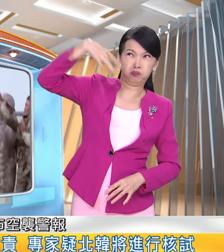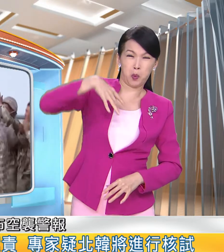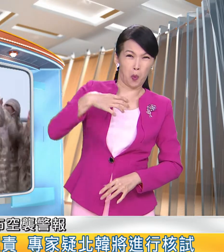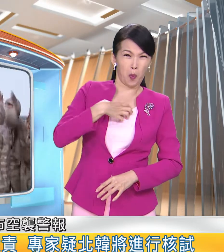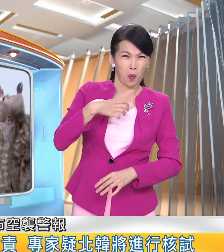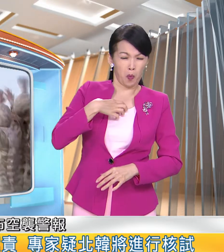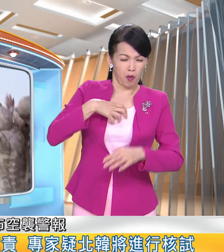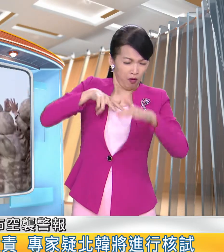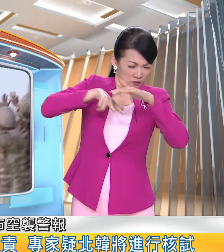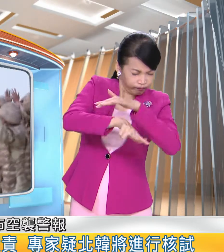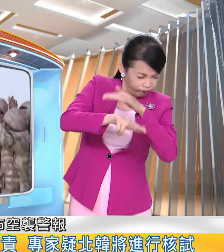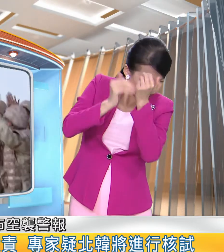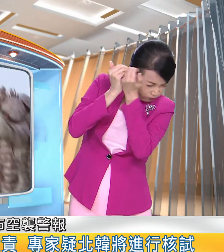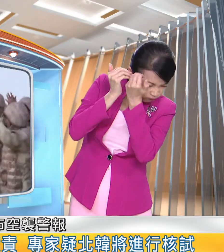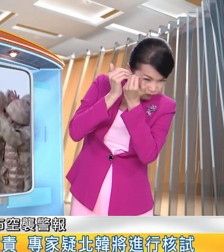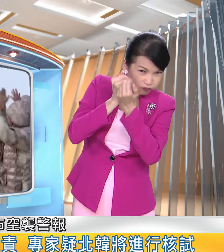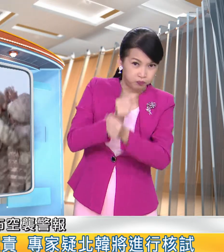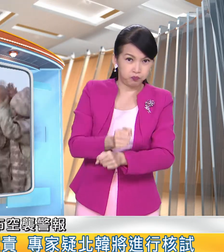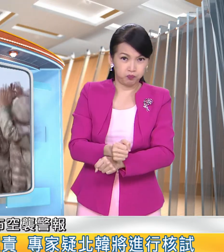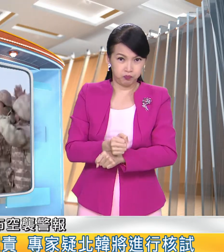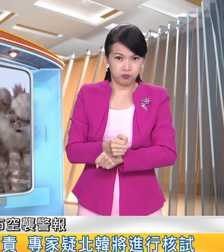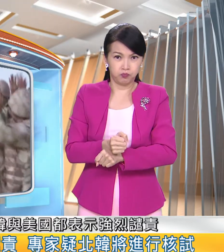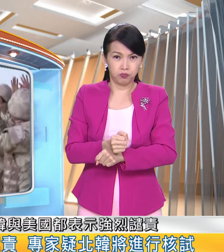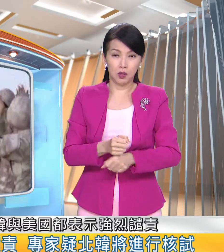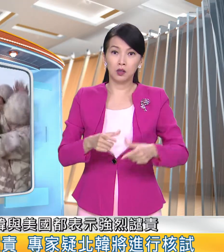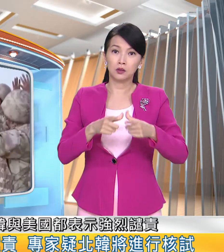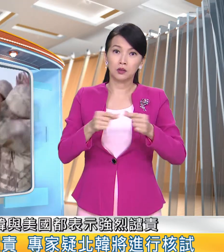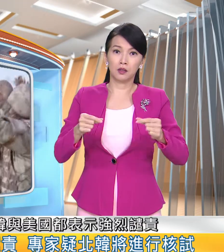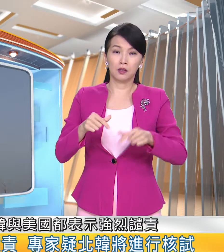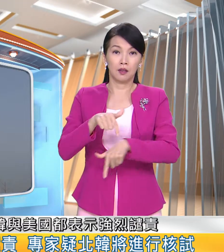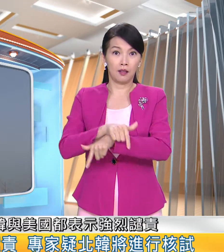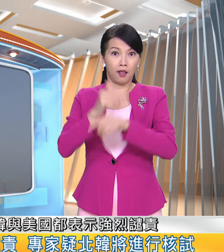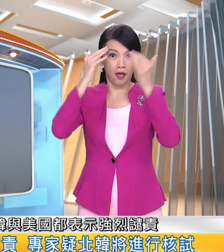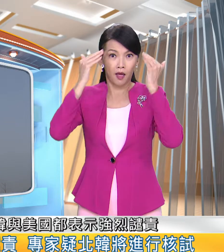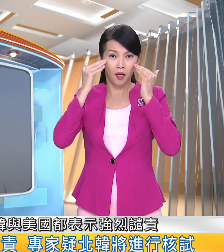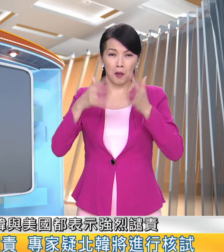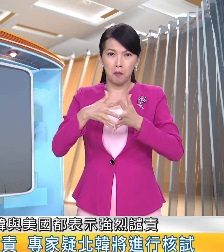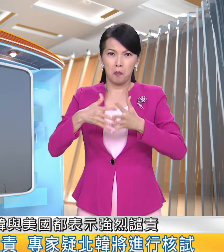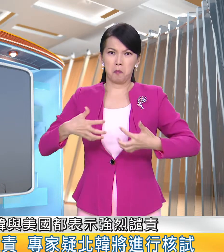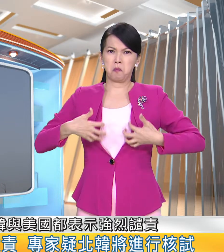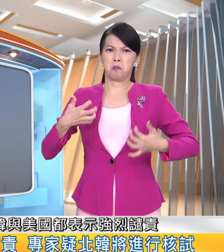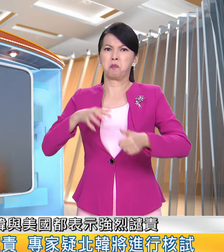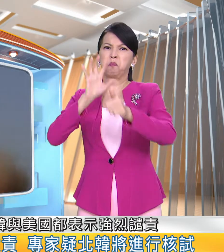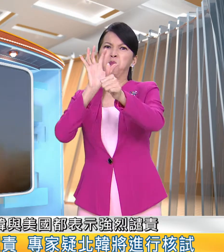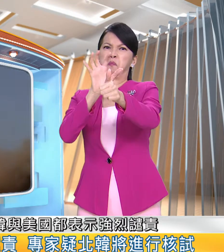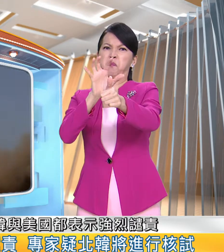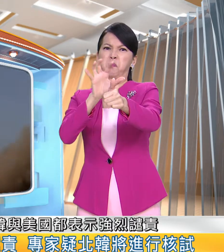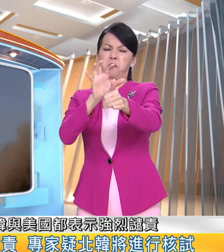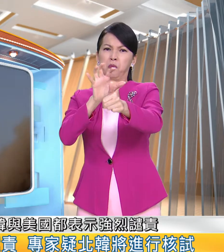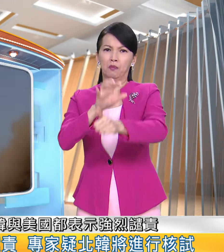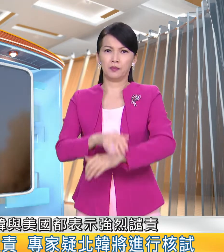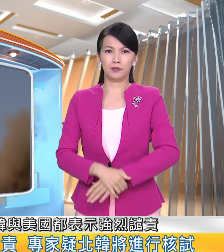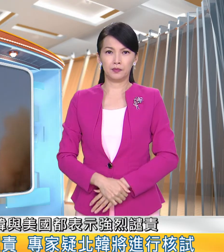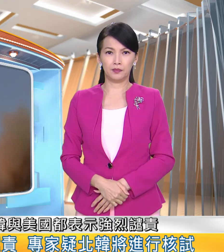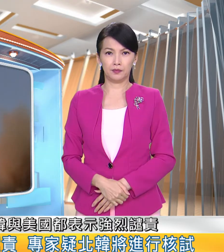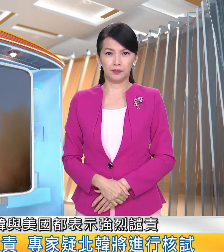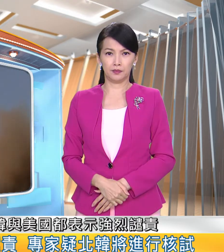报。对此，日本、南韩与美国都表示强烈谴责。